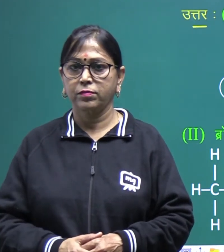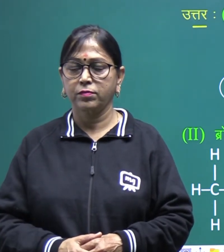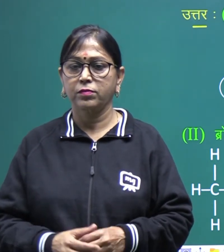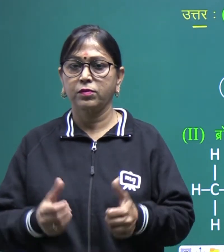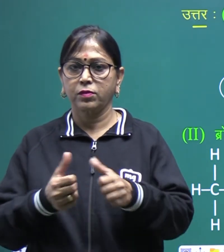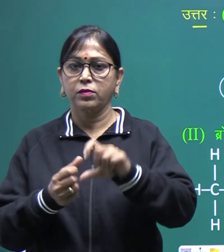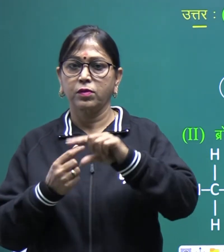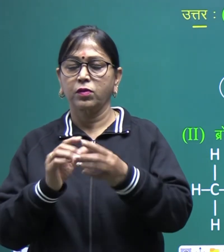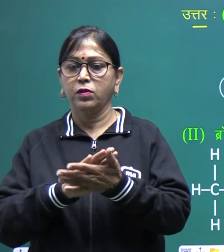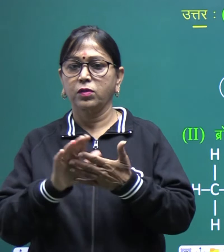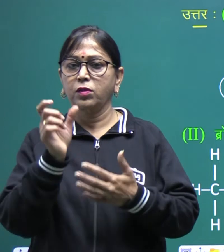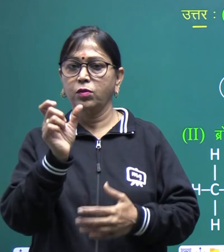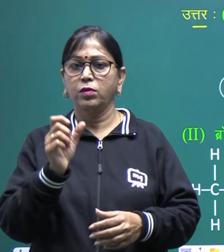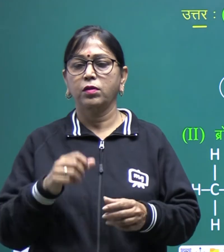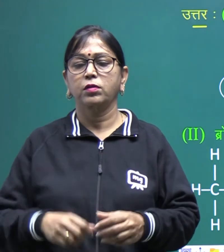एथेनोइक अम्ल